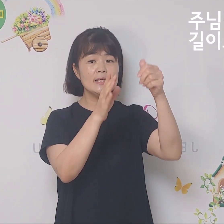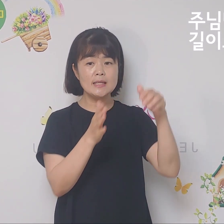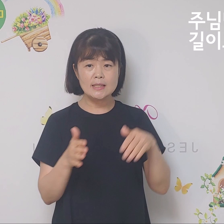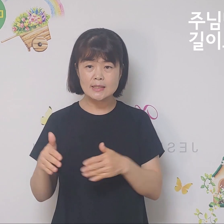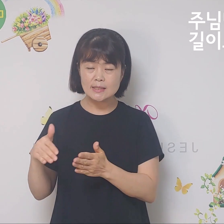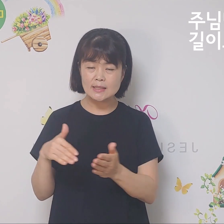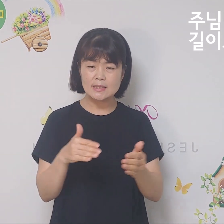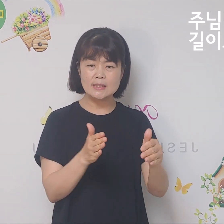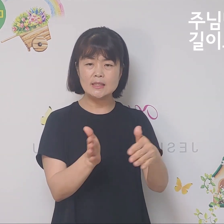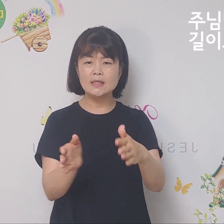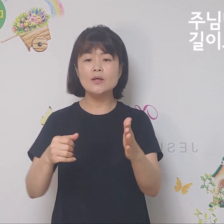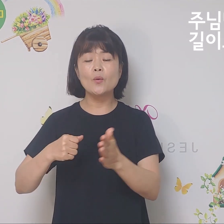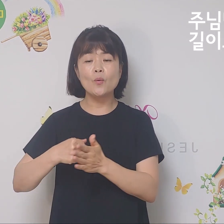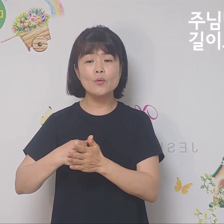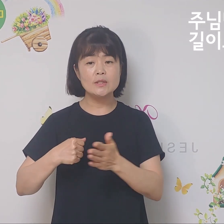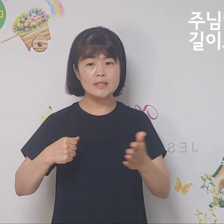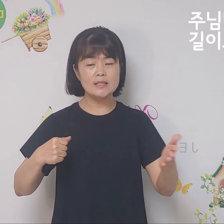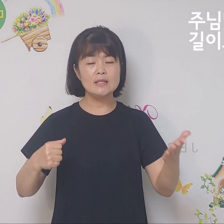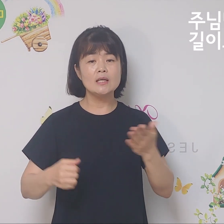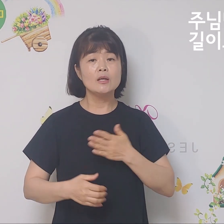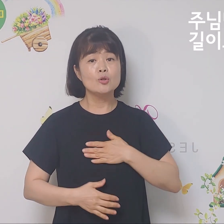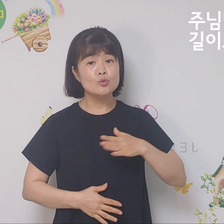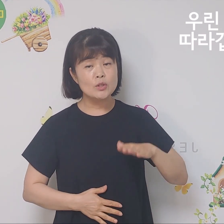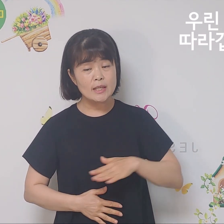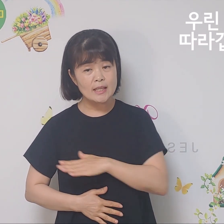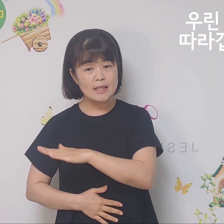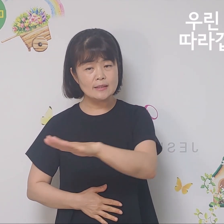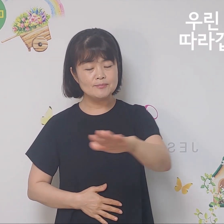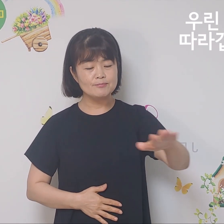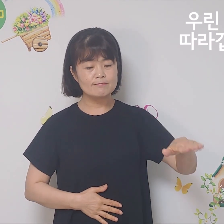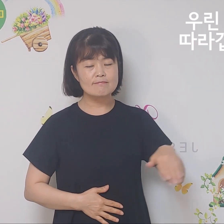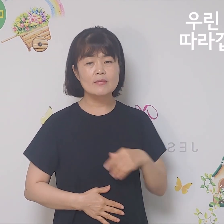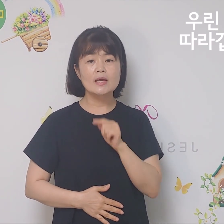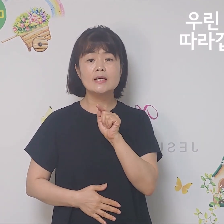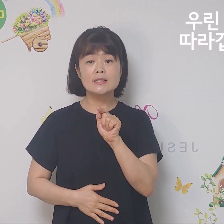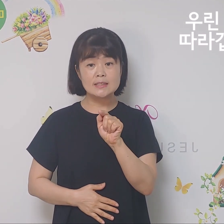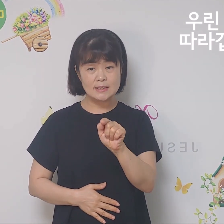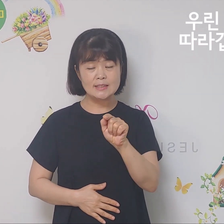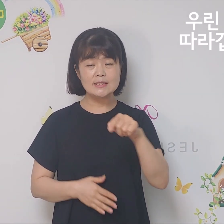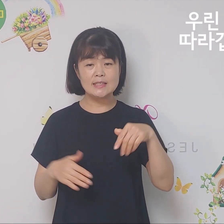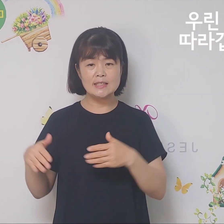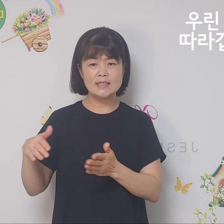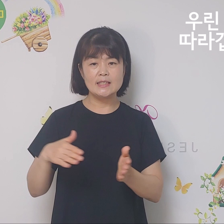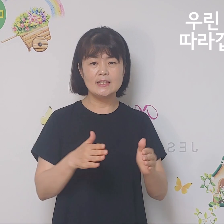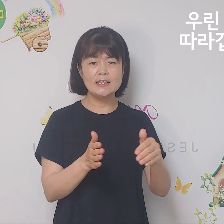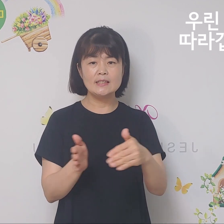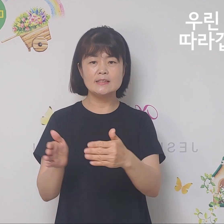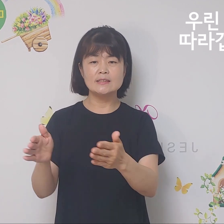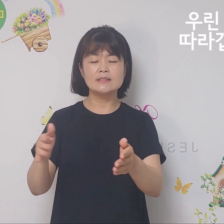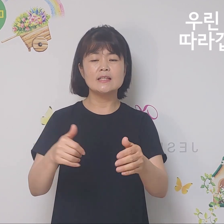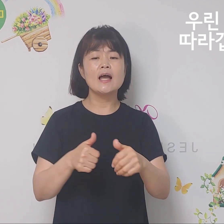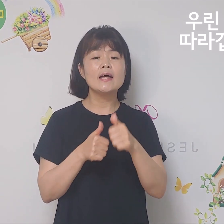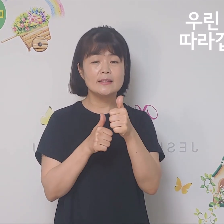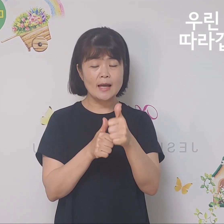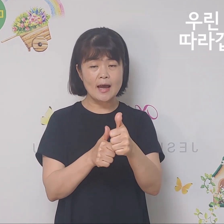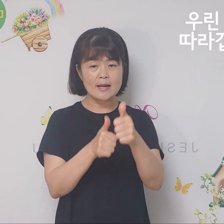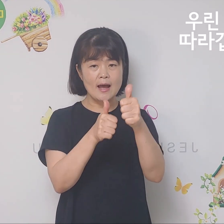주님만이 길이 오니 우린 그 길